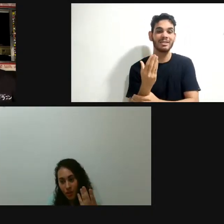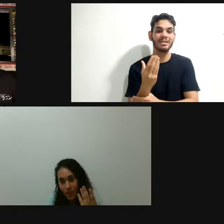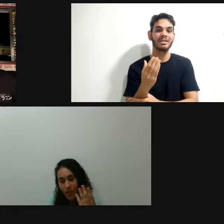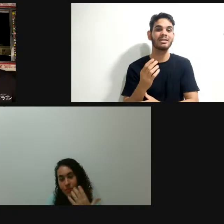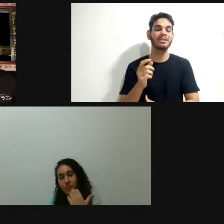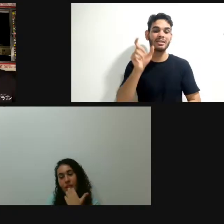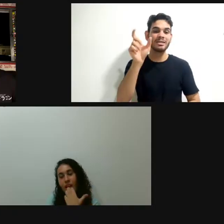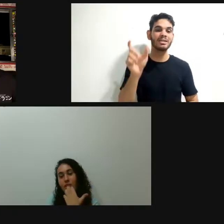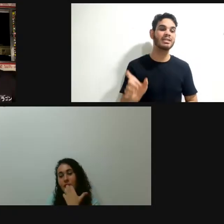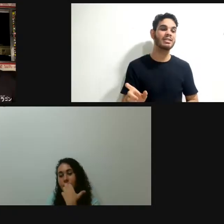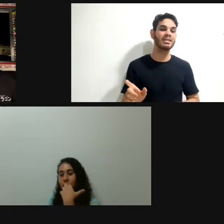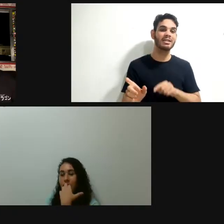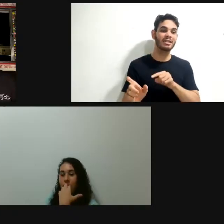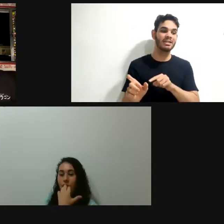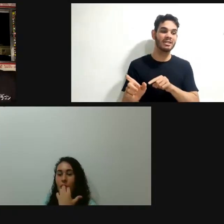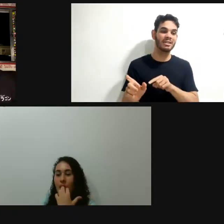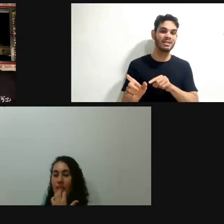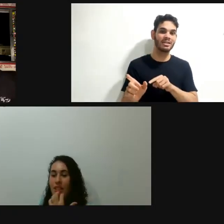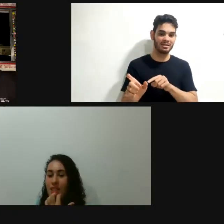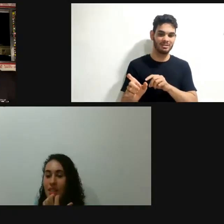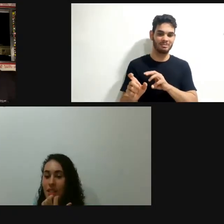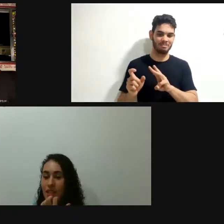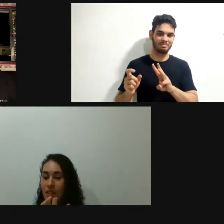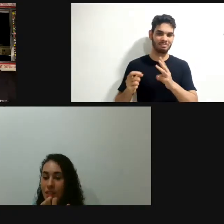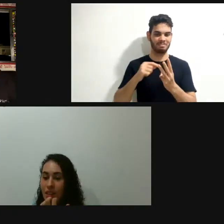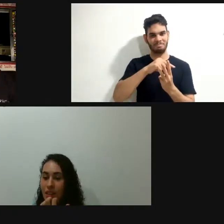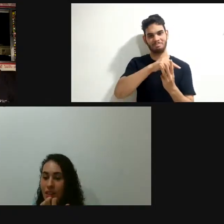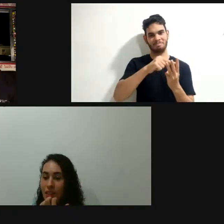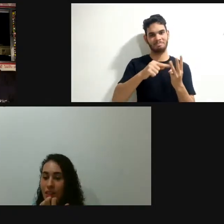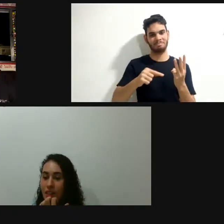menciono aqui, acho que foram esses.